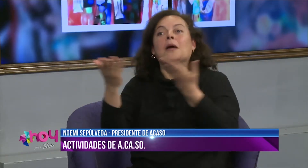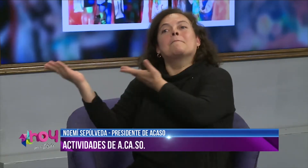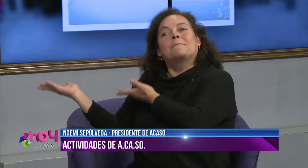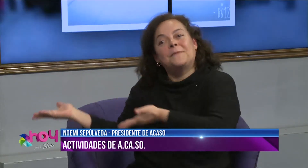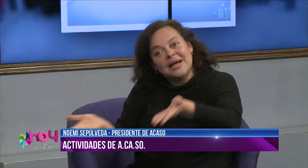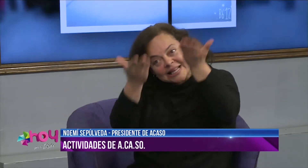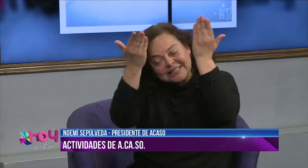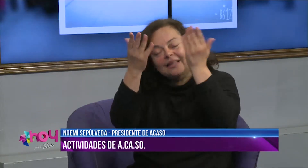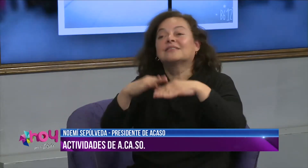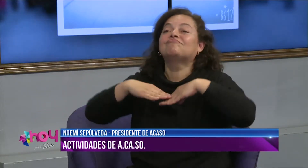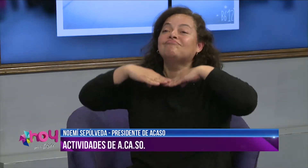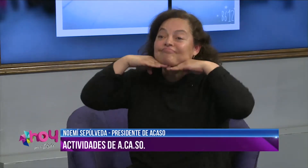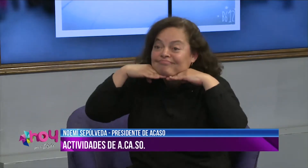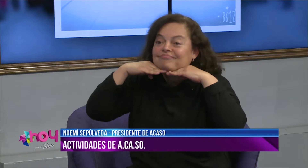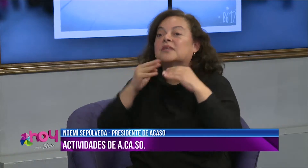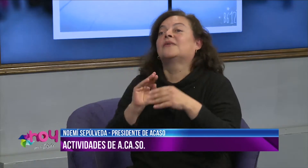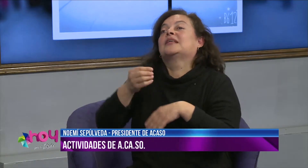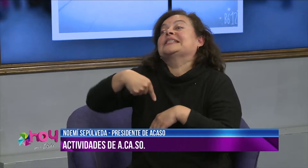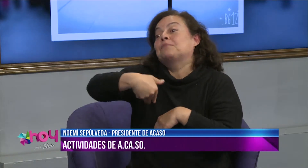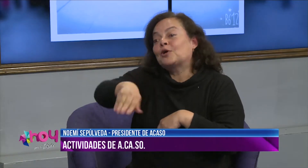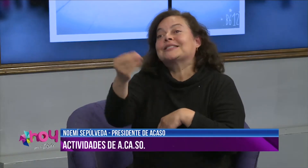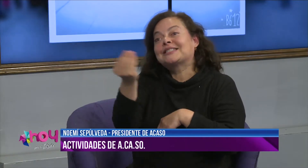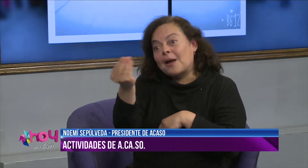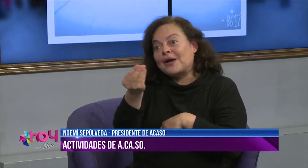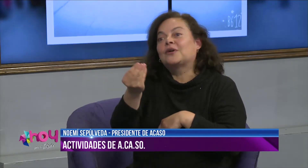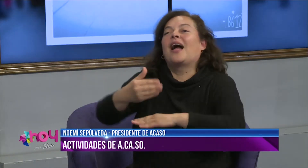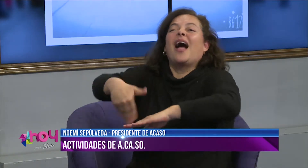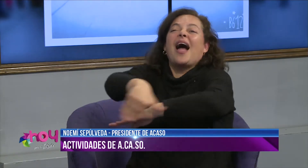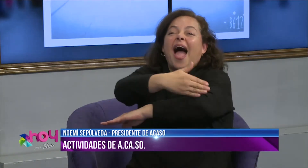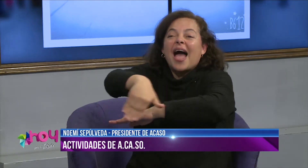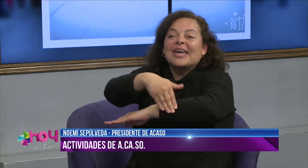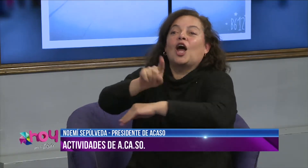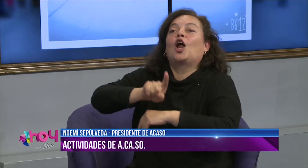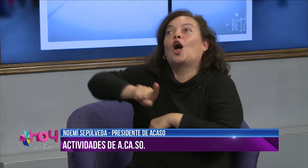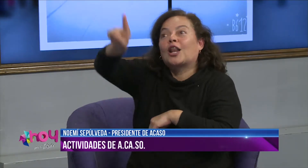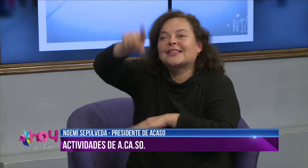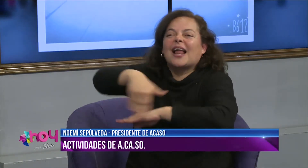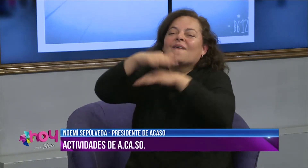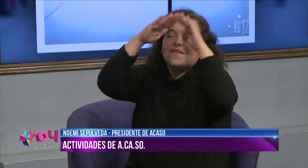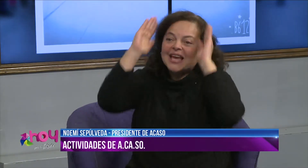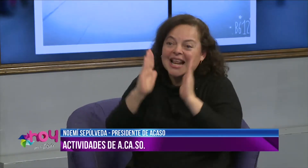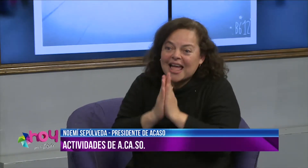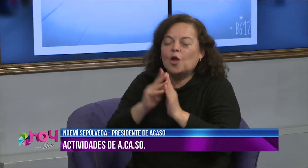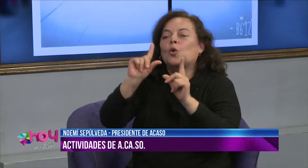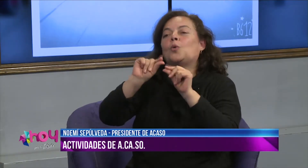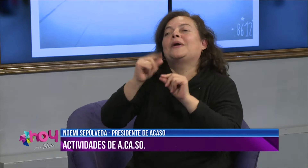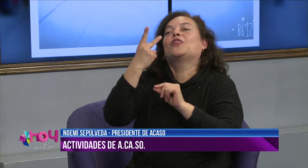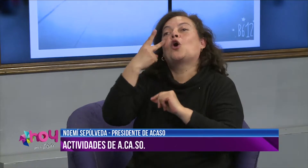Todos invitamos a que puedan ir a la asociación, es este próximo sábado, es en Avenida Virgen del Valle Norte del